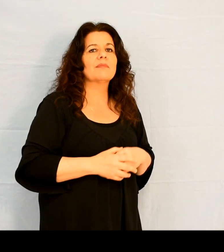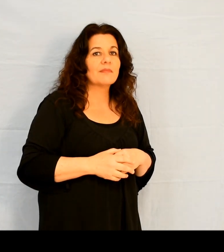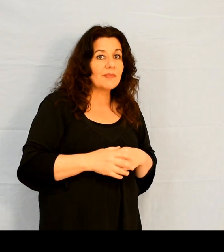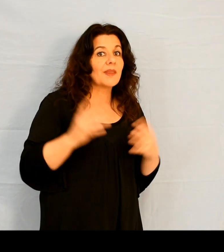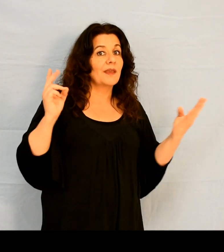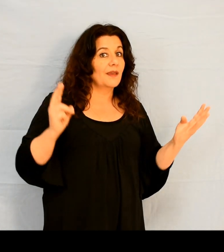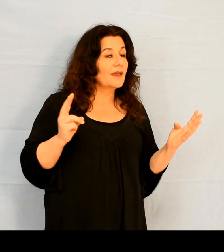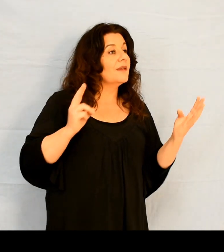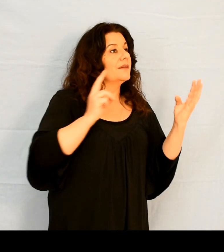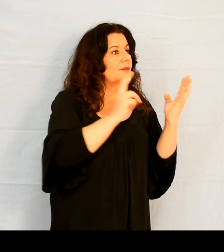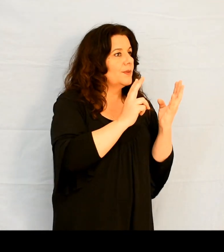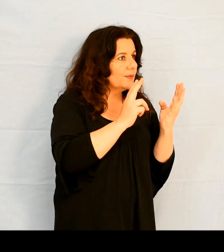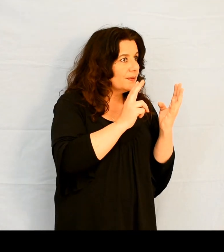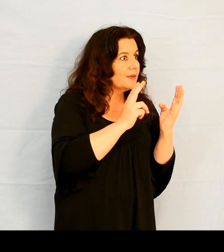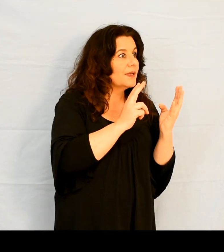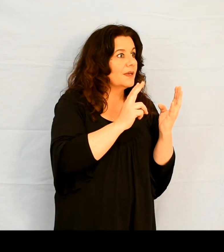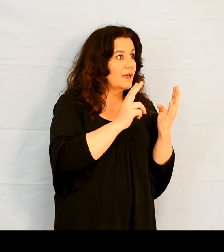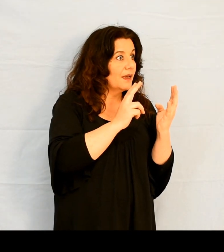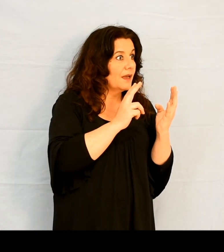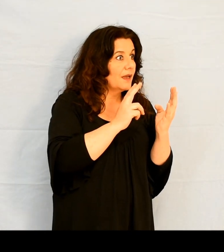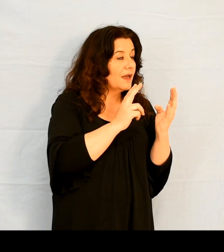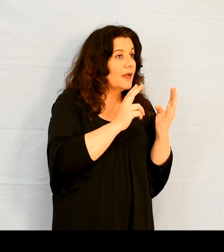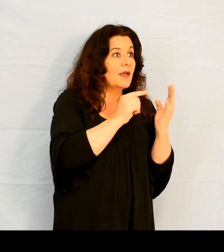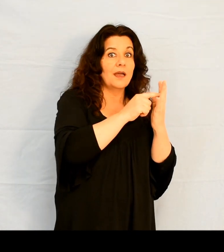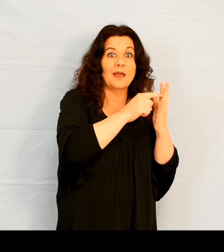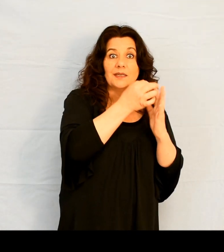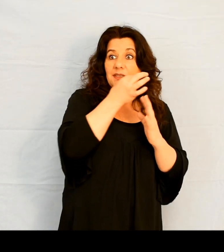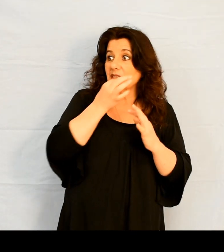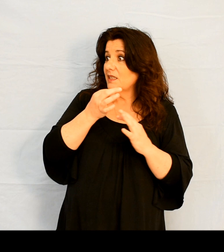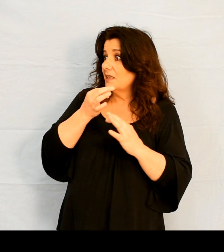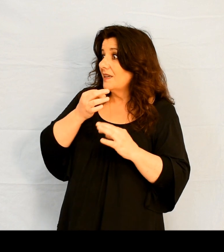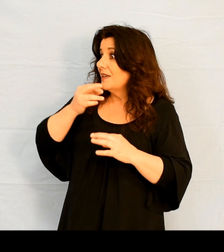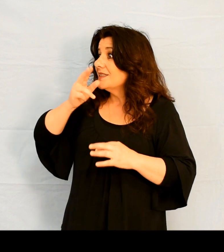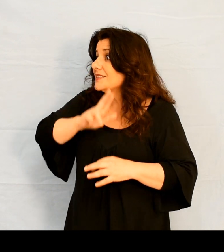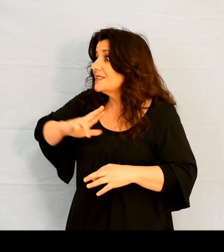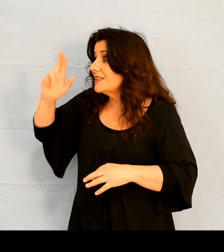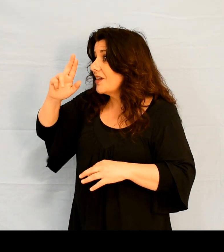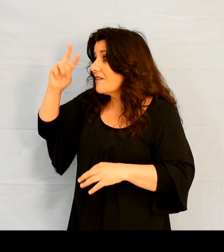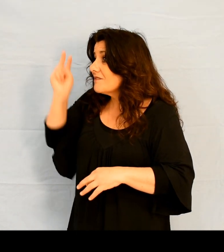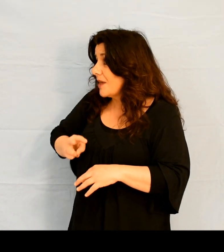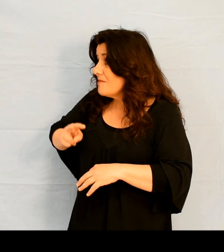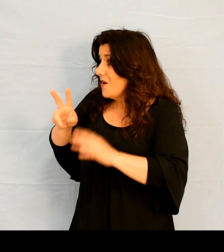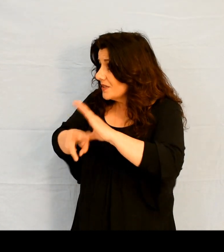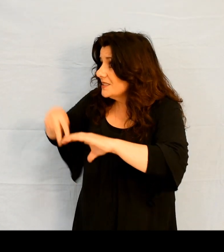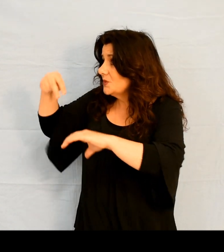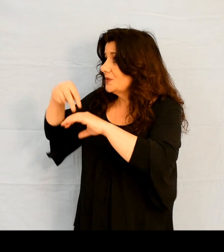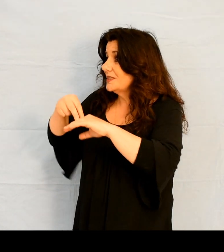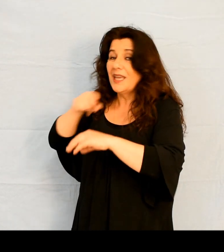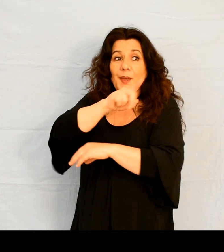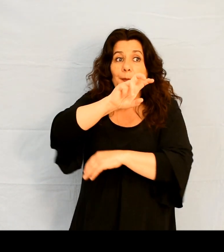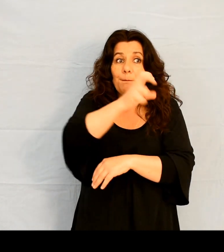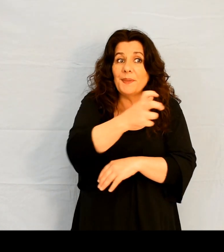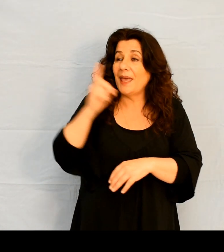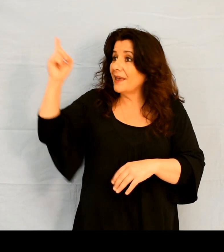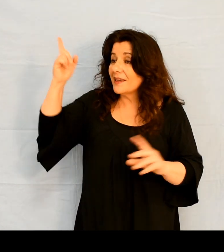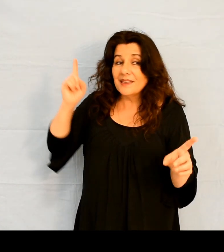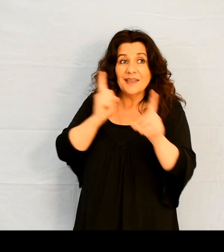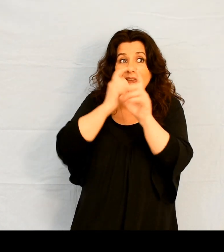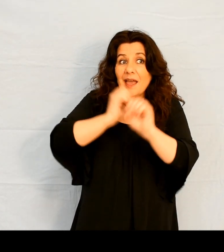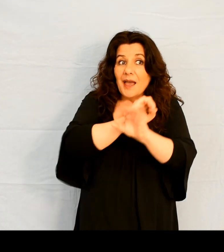ressuscité. Il est apparu à Simon-Pierre. » À leur tour, ils racontèrent ce qui s'était passé sur la route